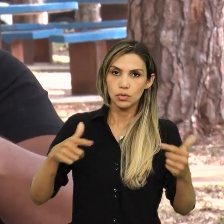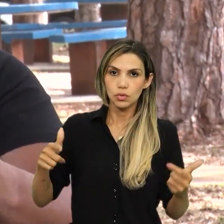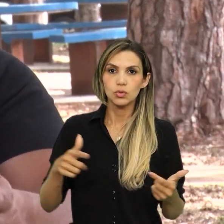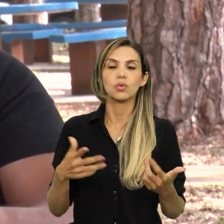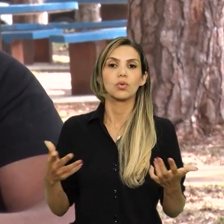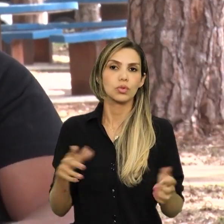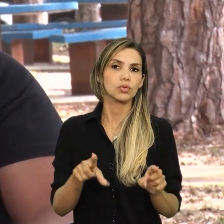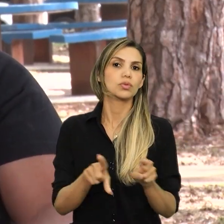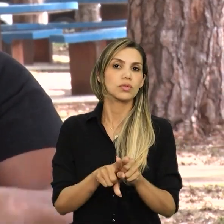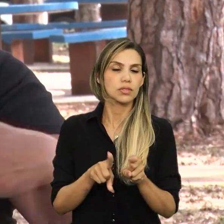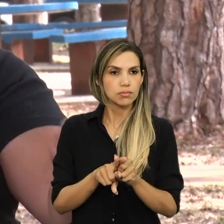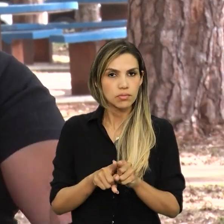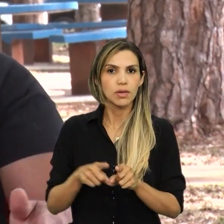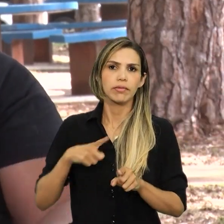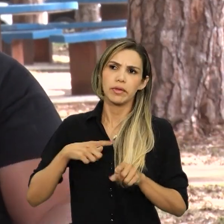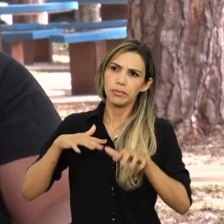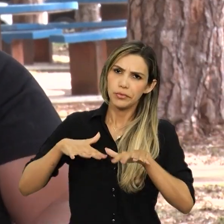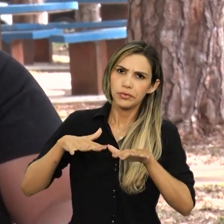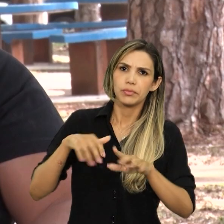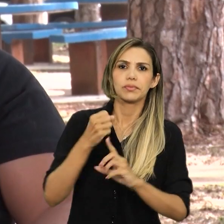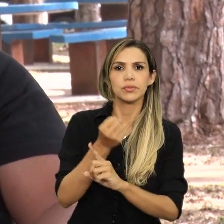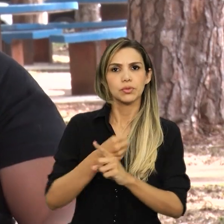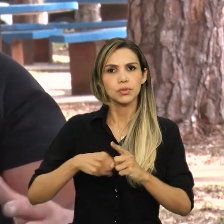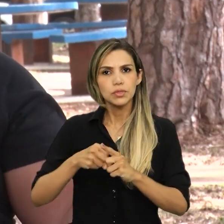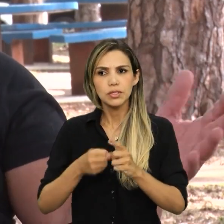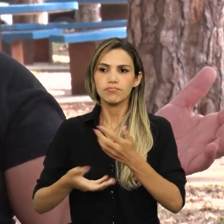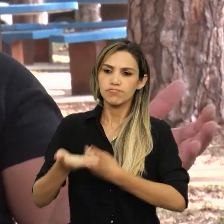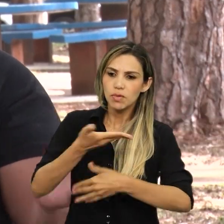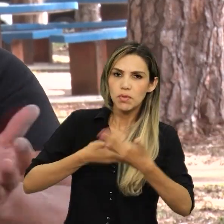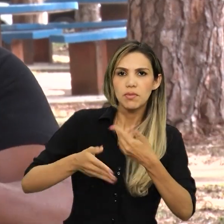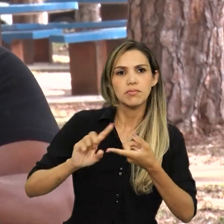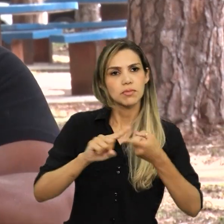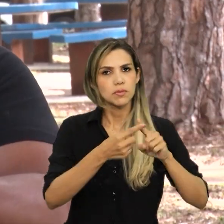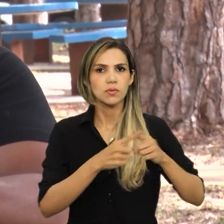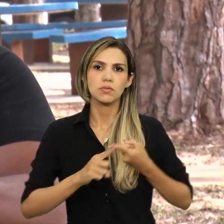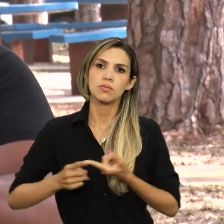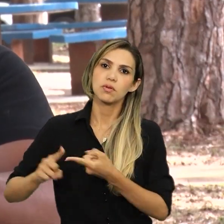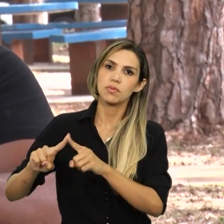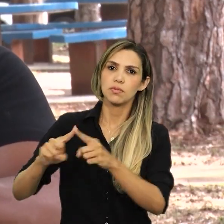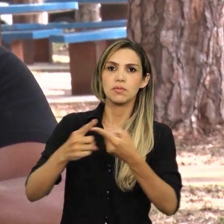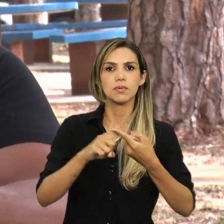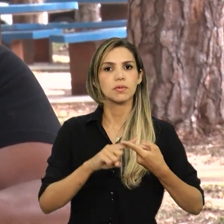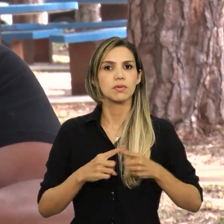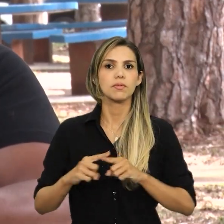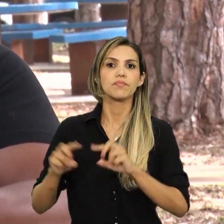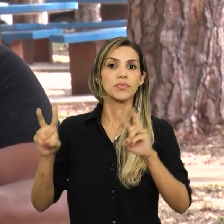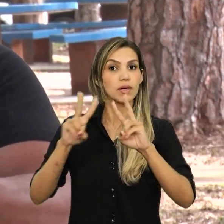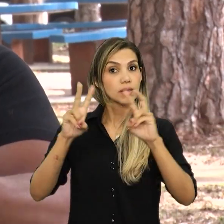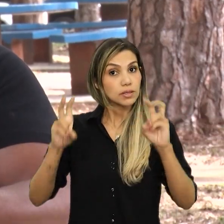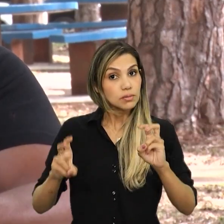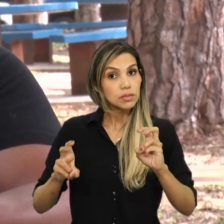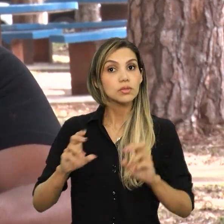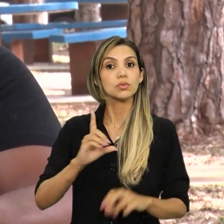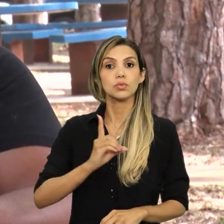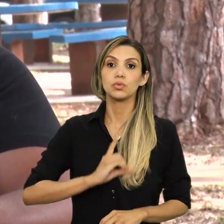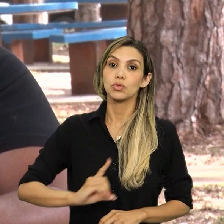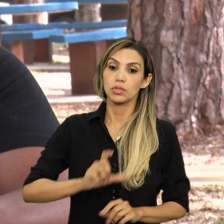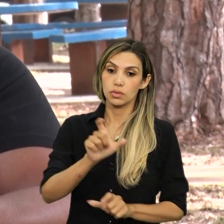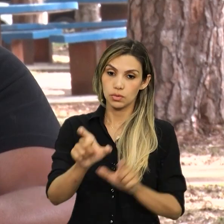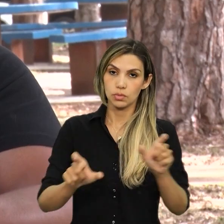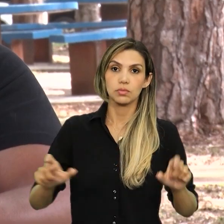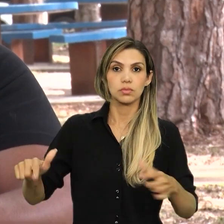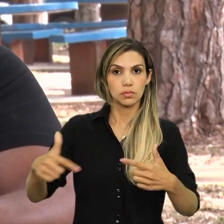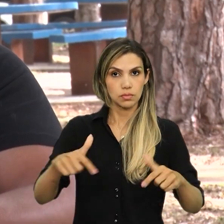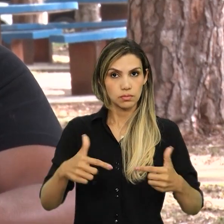e sindicatos, movimentos sociais, também para dialogar com relação a essas questões todas do direito do trabalhador,